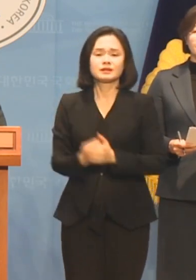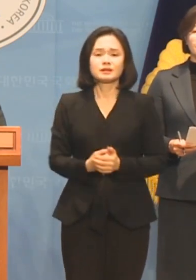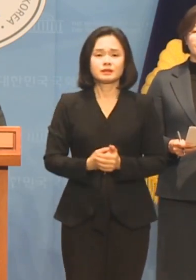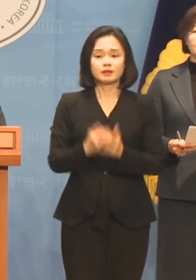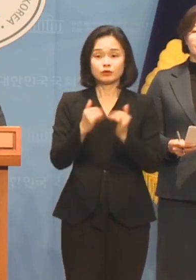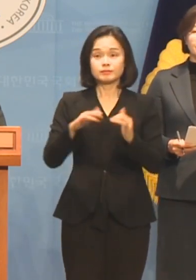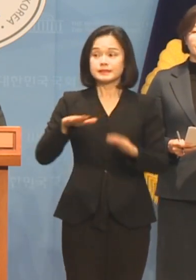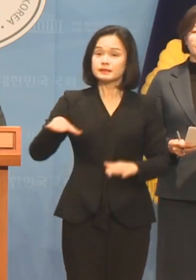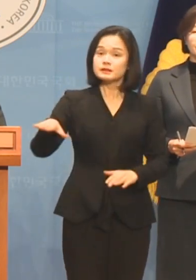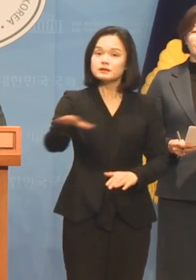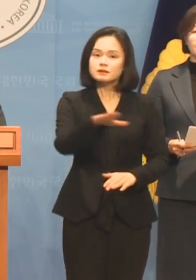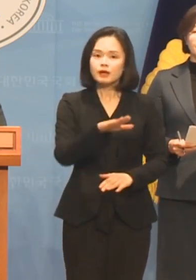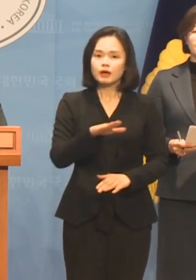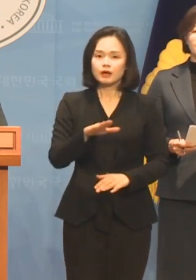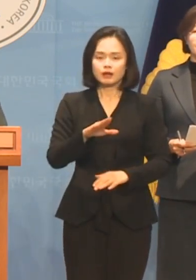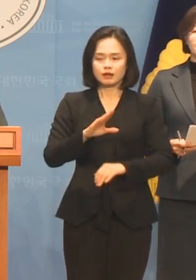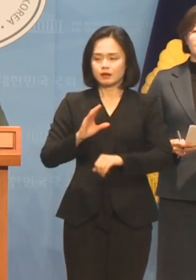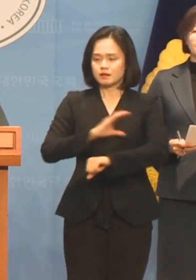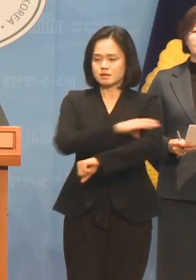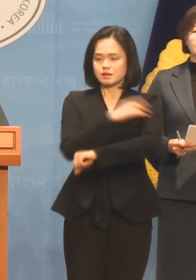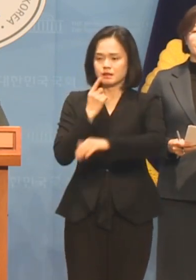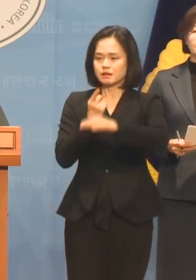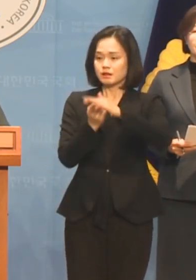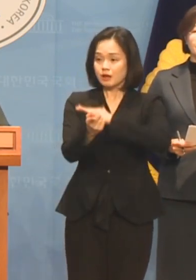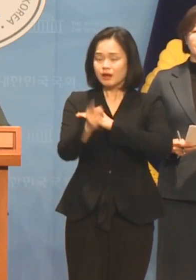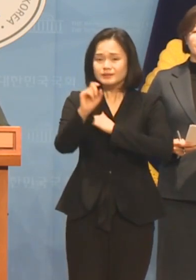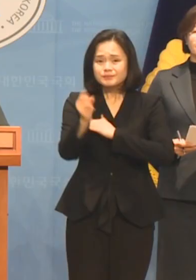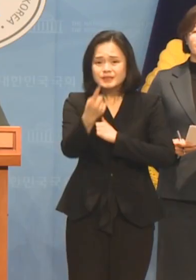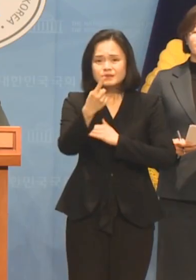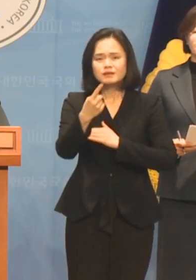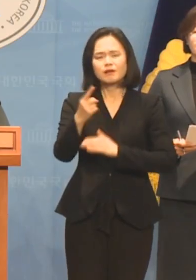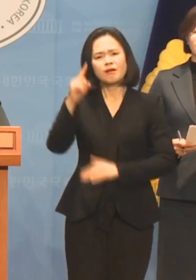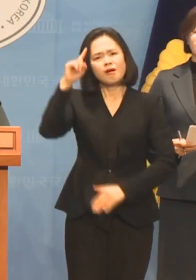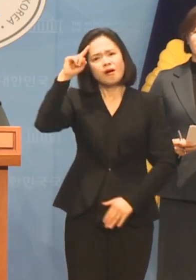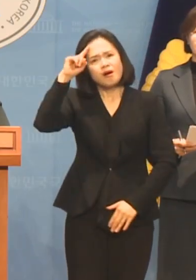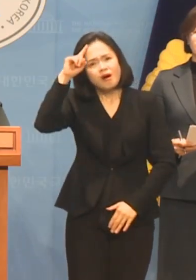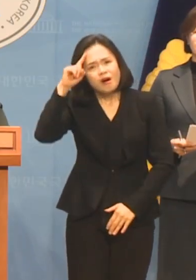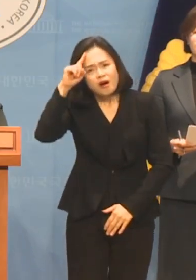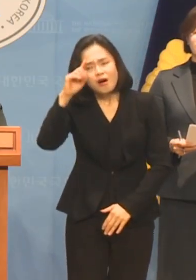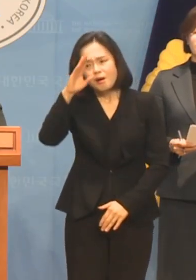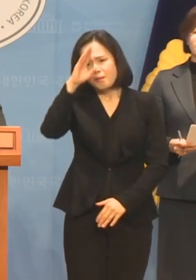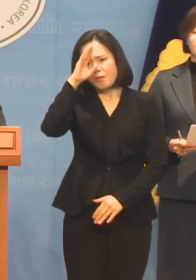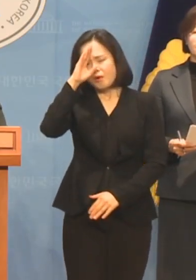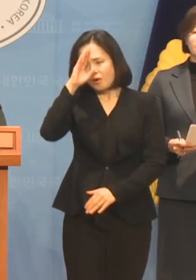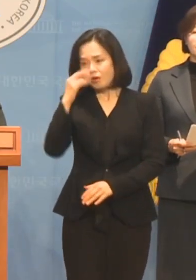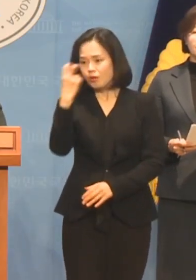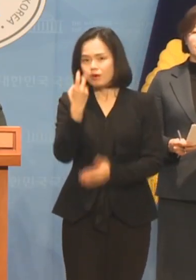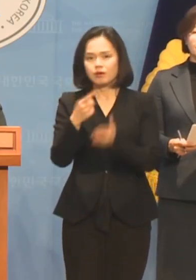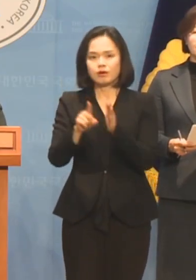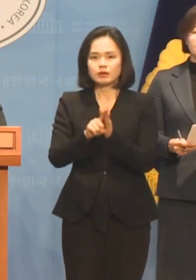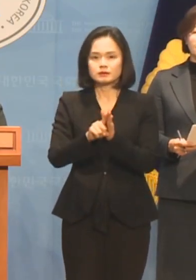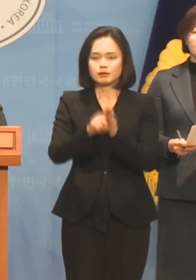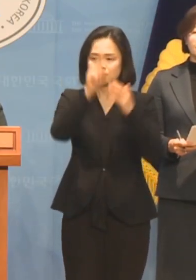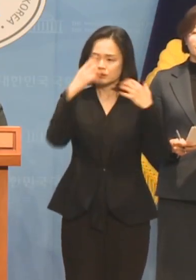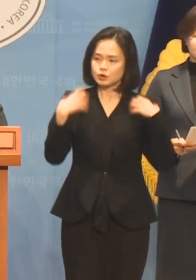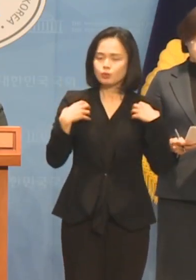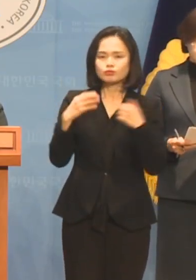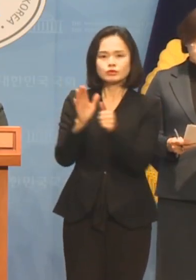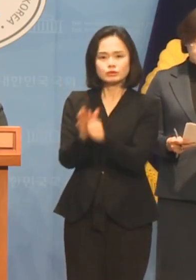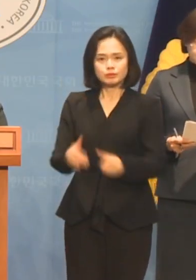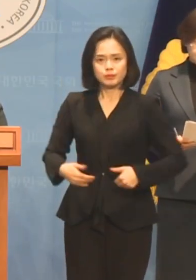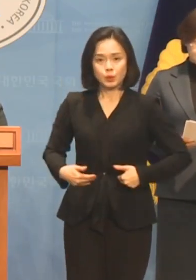스트레스 반응을 정상화하고 관리할 수 있도록 사회적 관심과 지지가 필요합니다. 특히 사회적으로